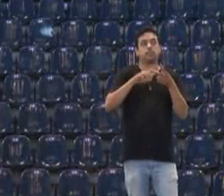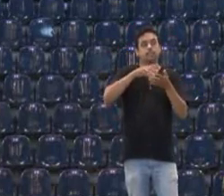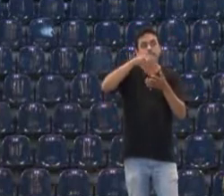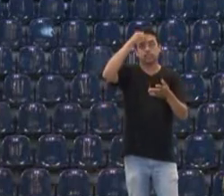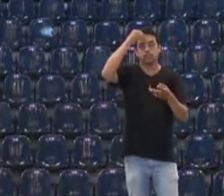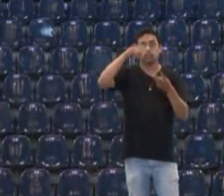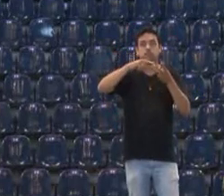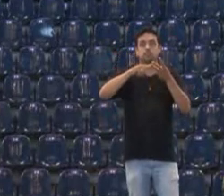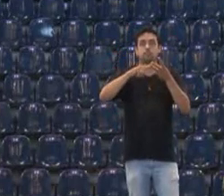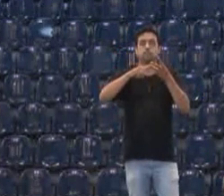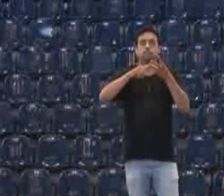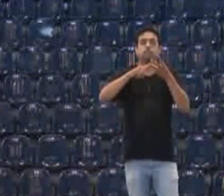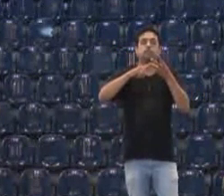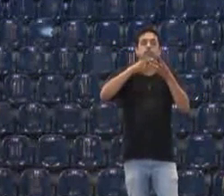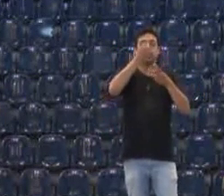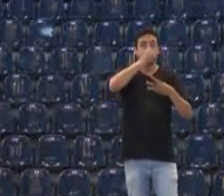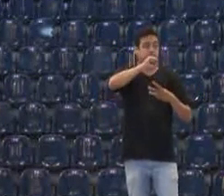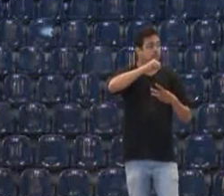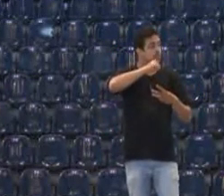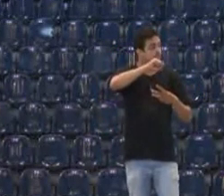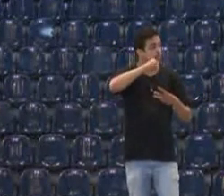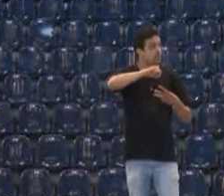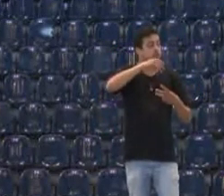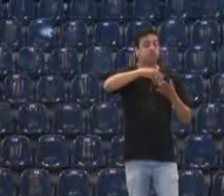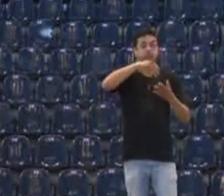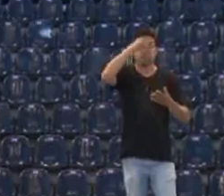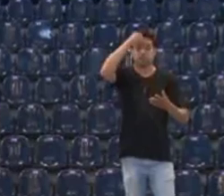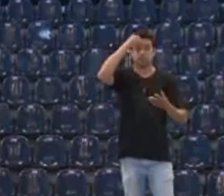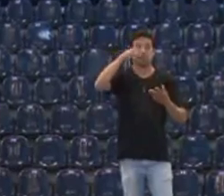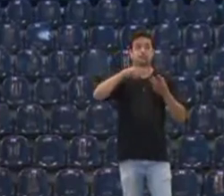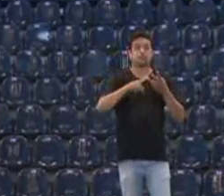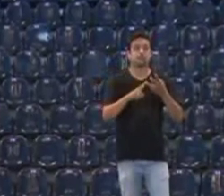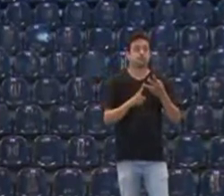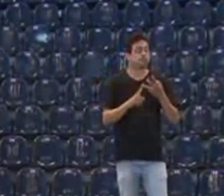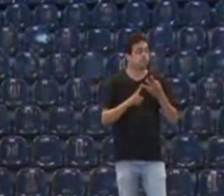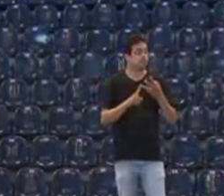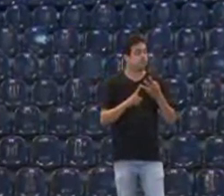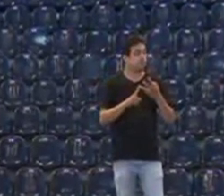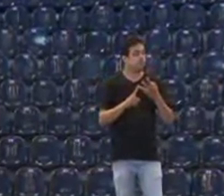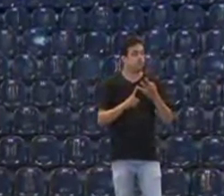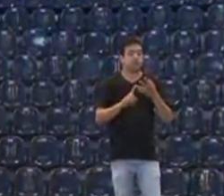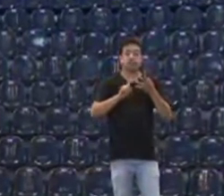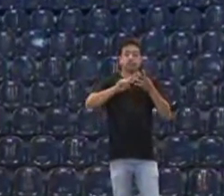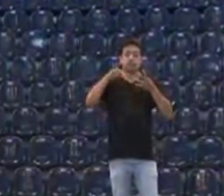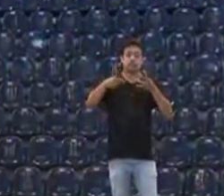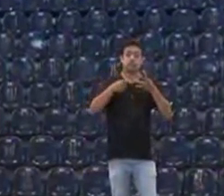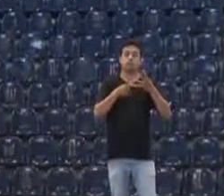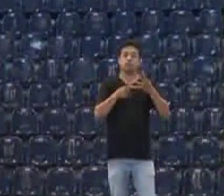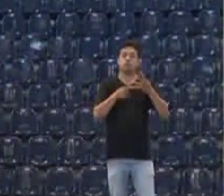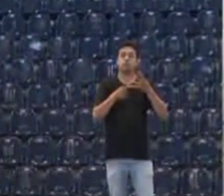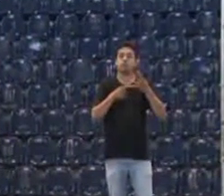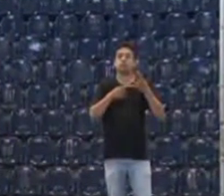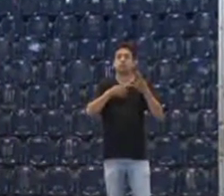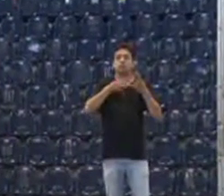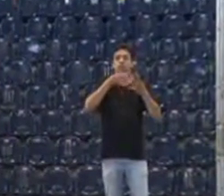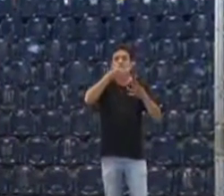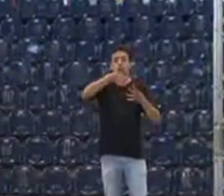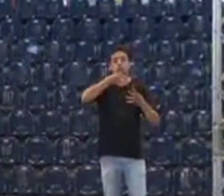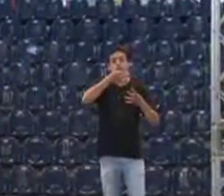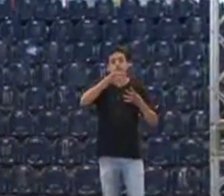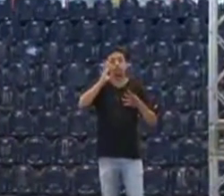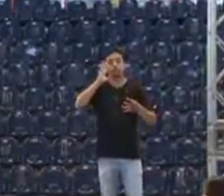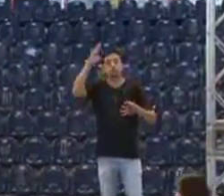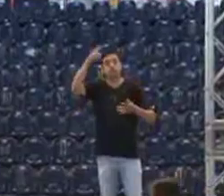tese, argumentos que deem consistência a esse ponto de vista, depois vão apresentar uma proposta de